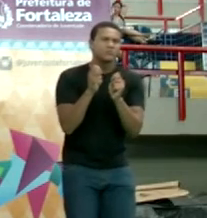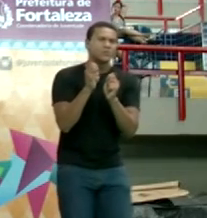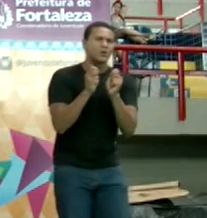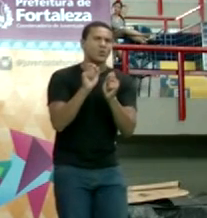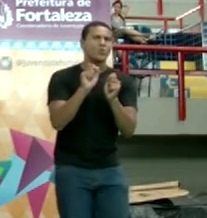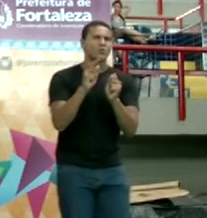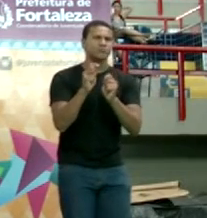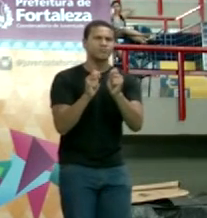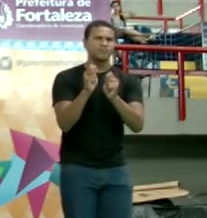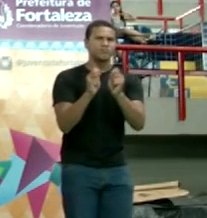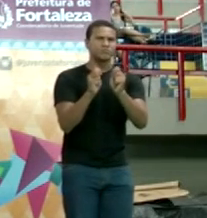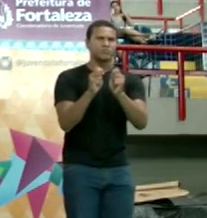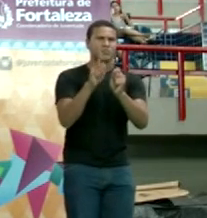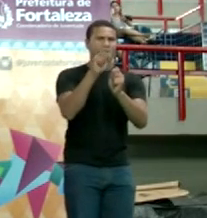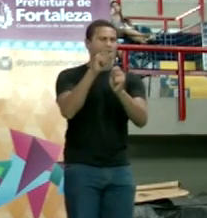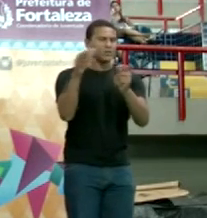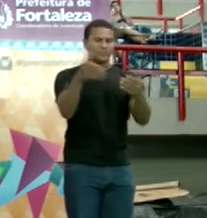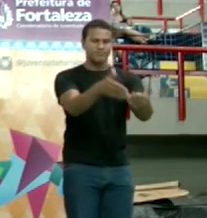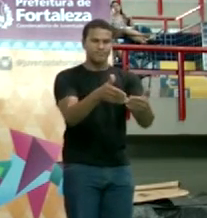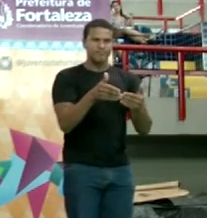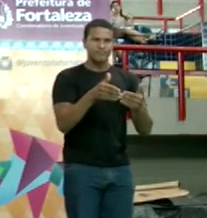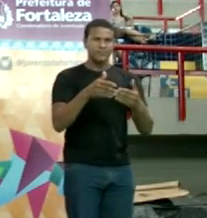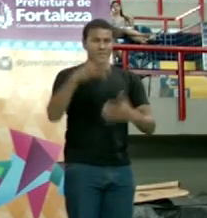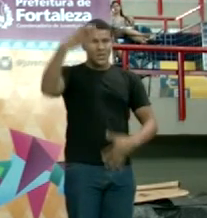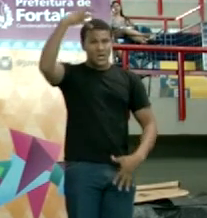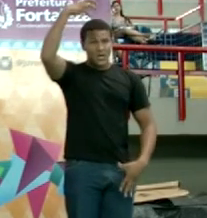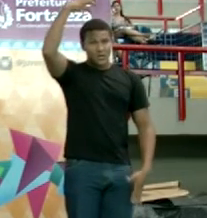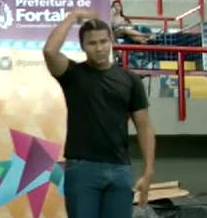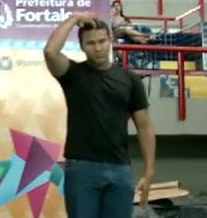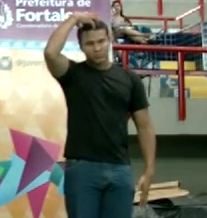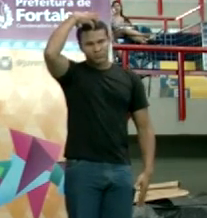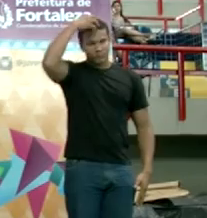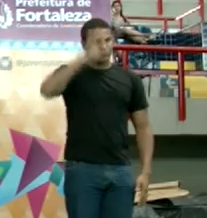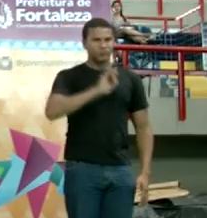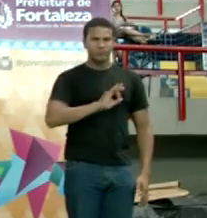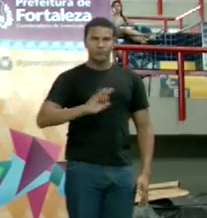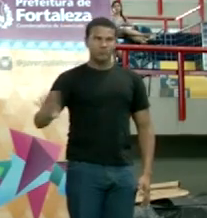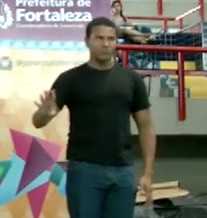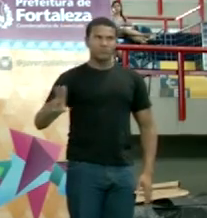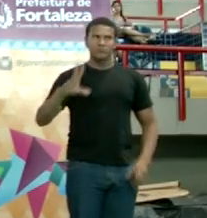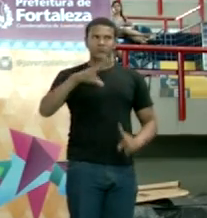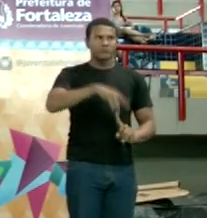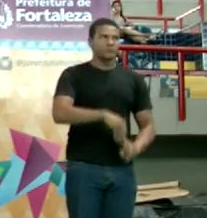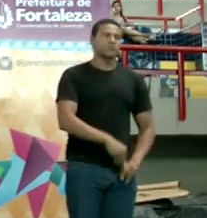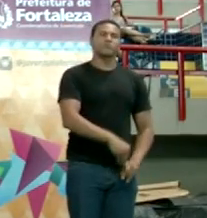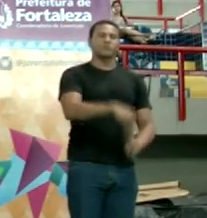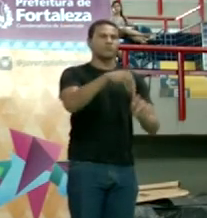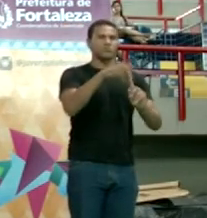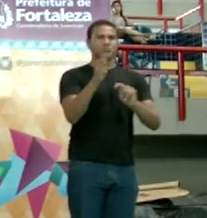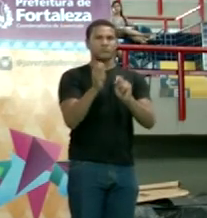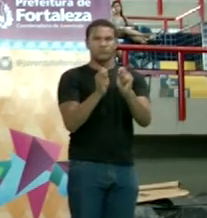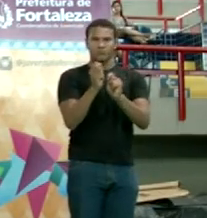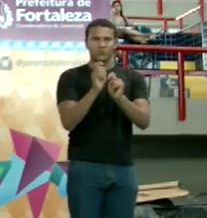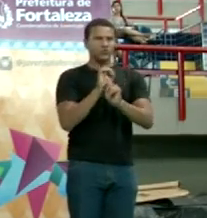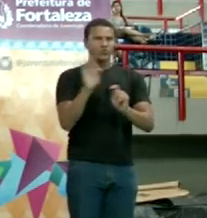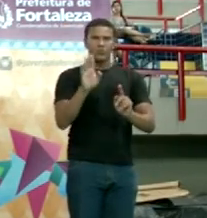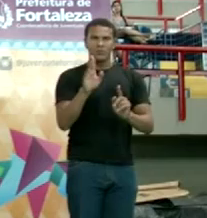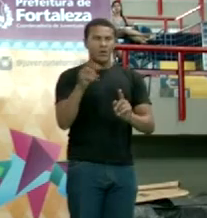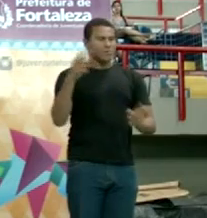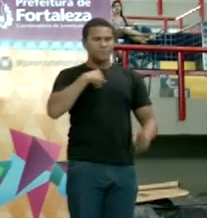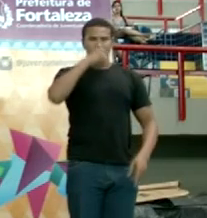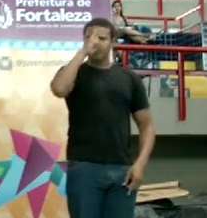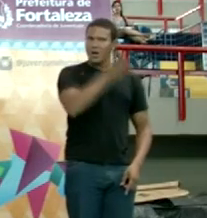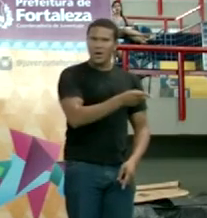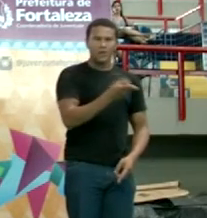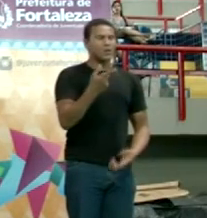moderador é exclusivo do imperador. O imperador é o poder moderador, é ele que manda, é ele